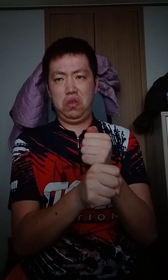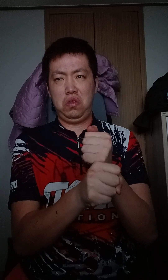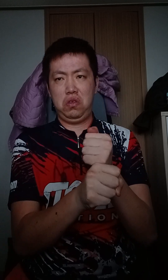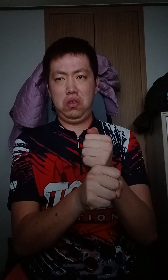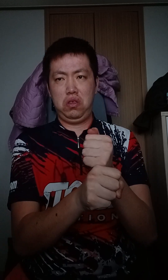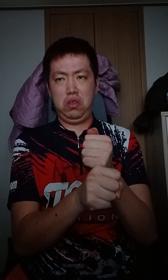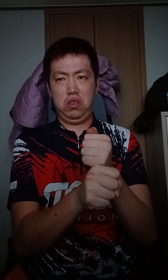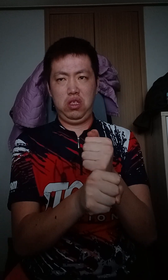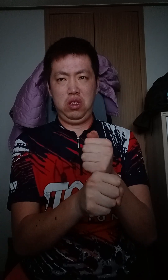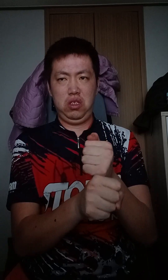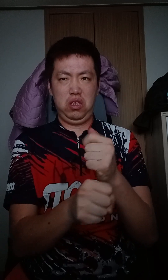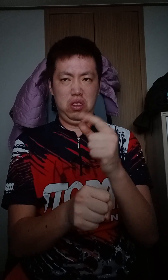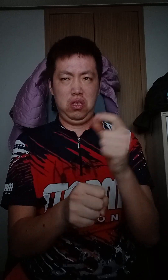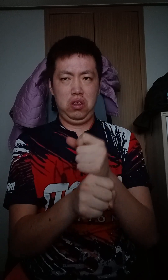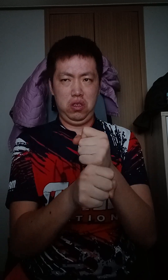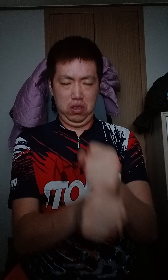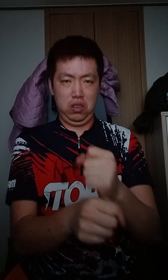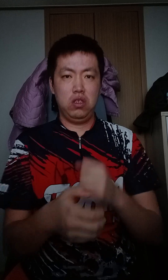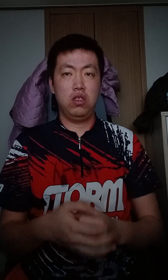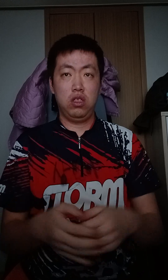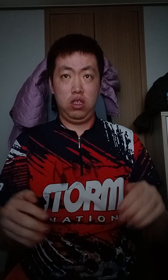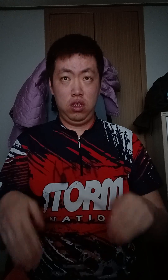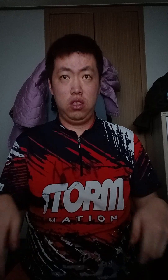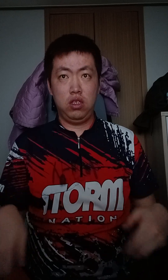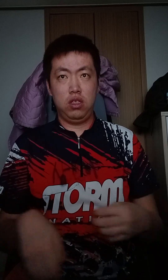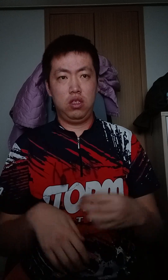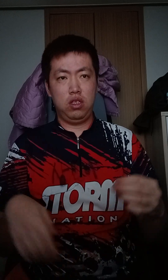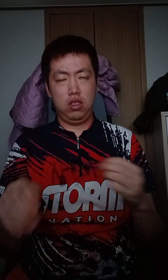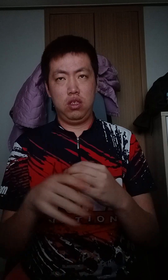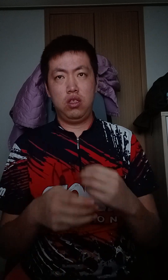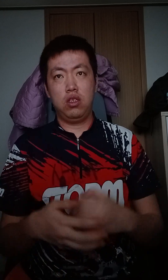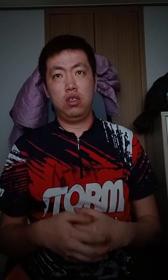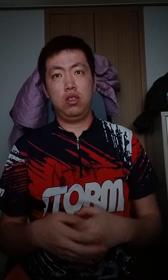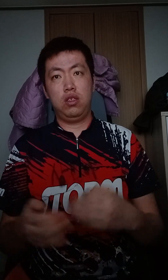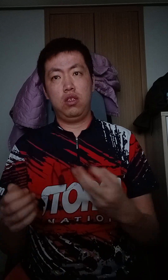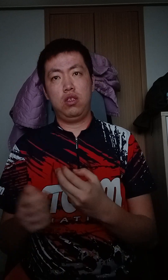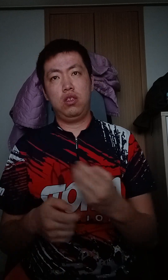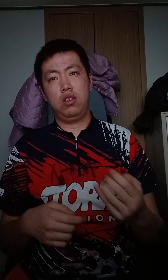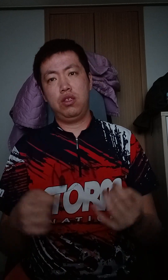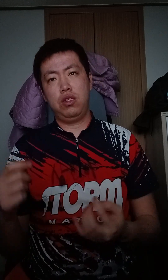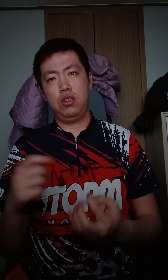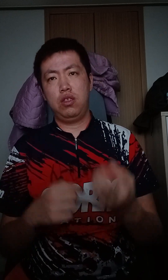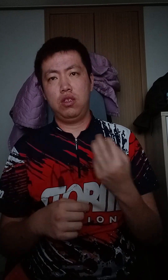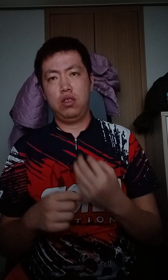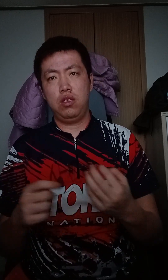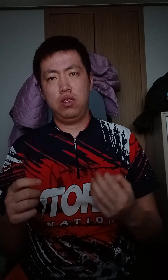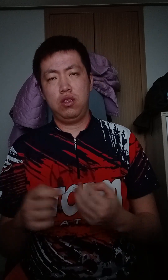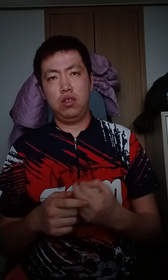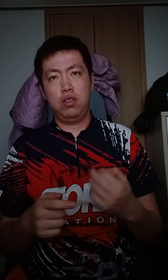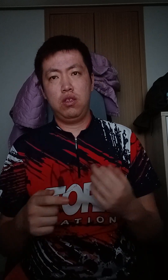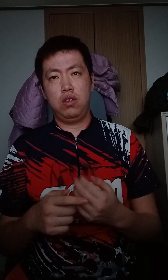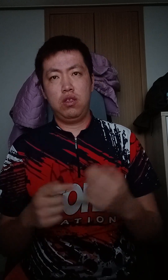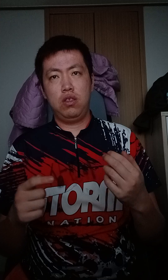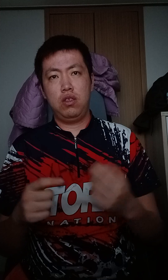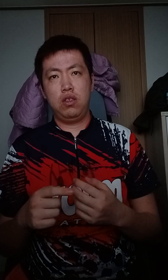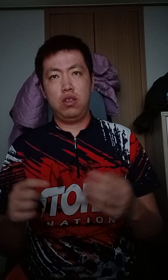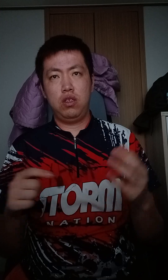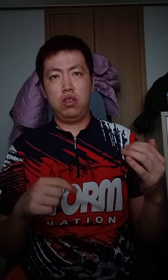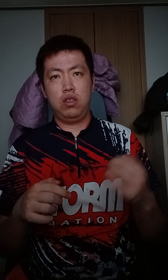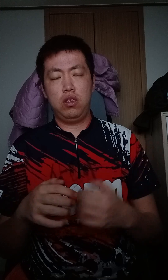설치되어 있습니다. 대변기의 중심과 손잡이의 길이는 40cm 이내여야 하는데 중간에 장애물이 가로막고 있고